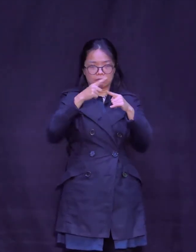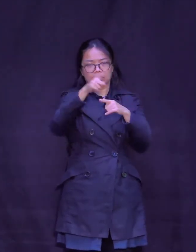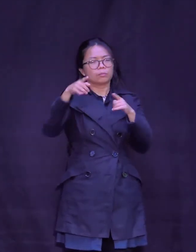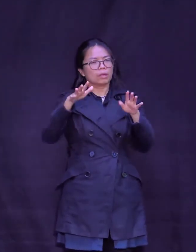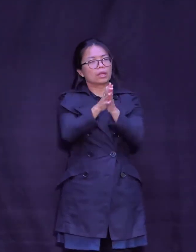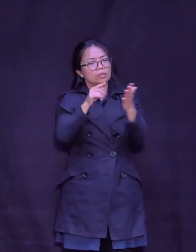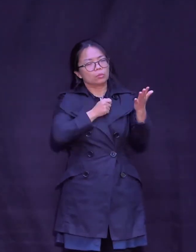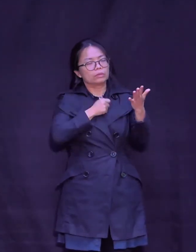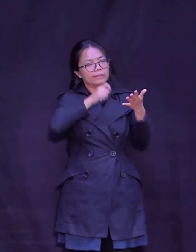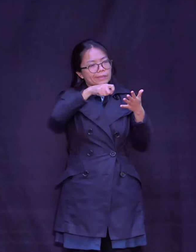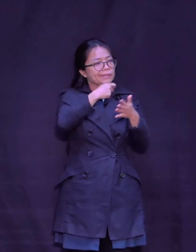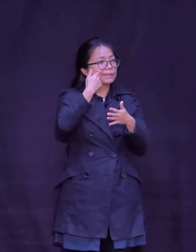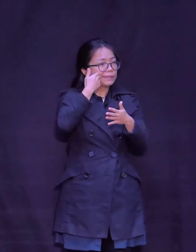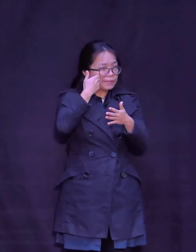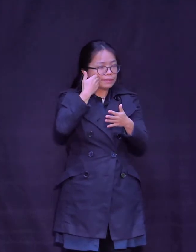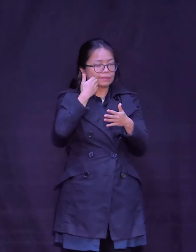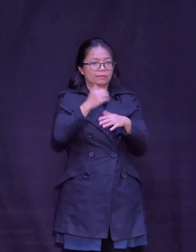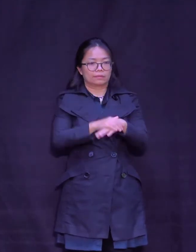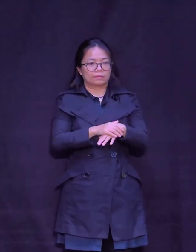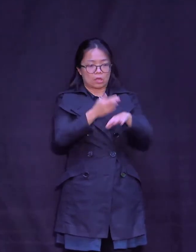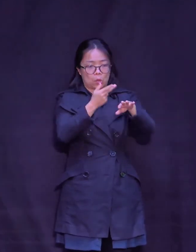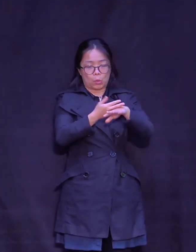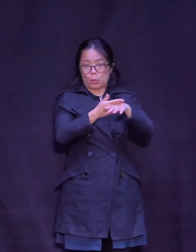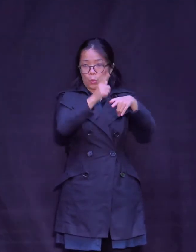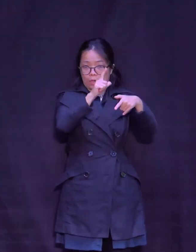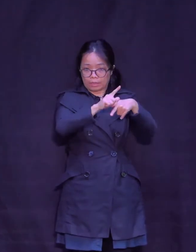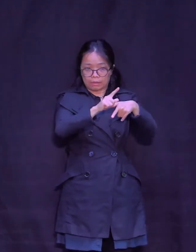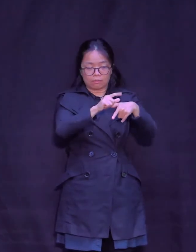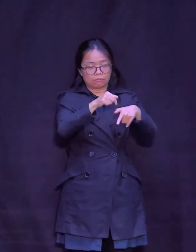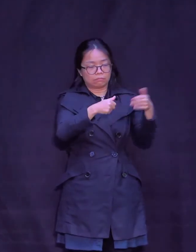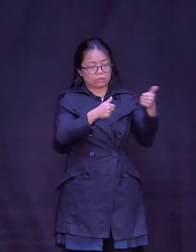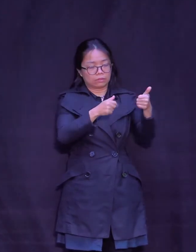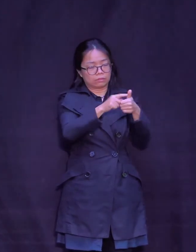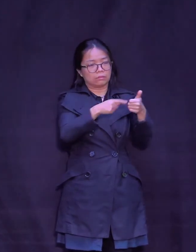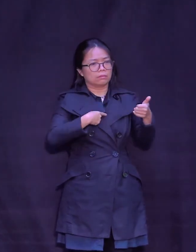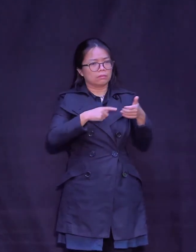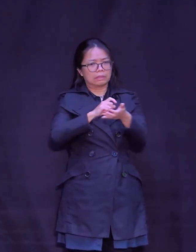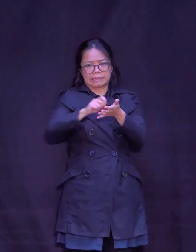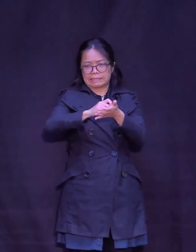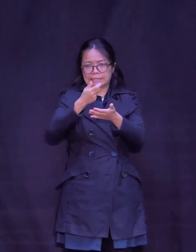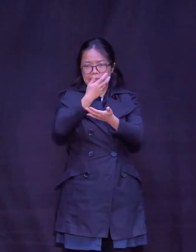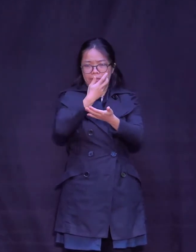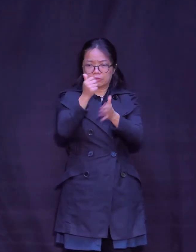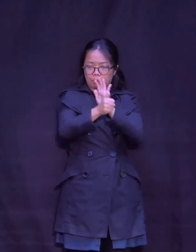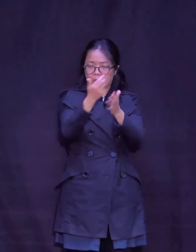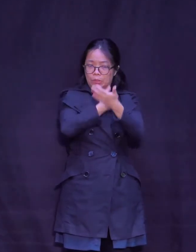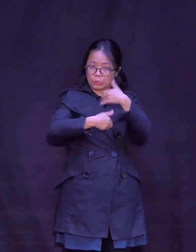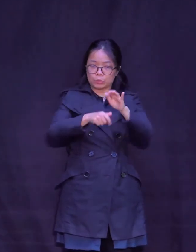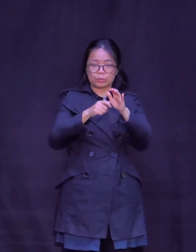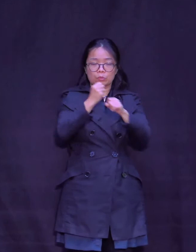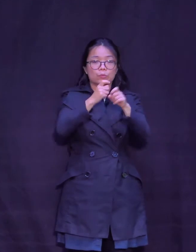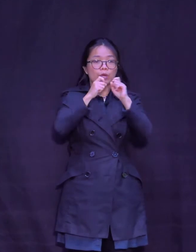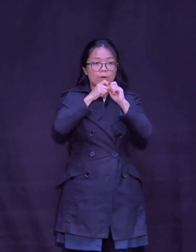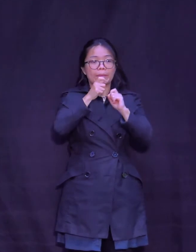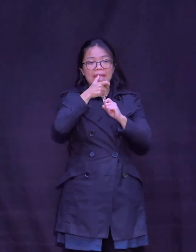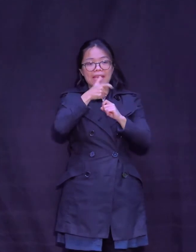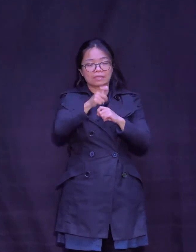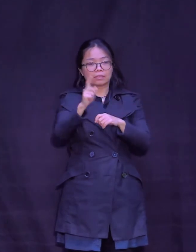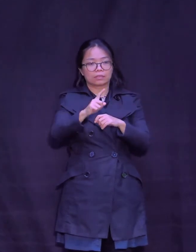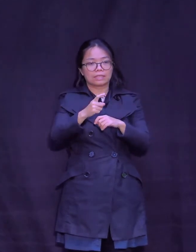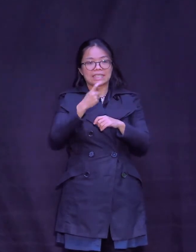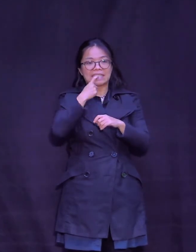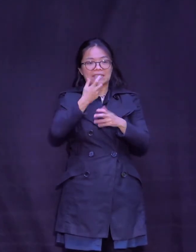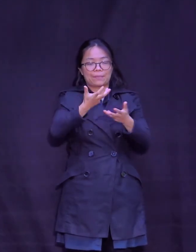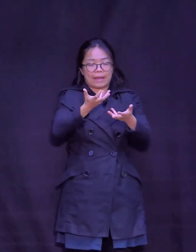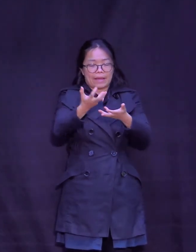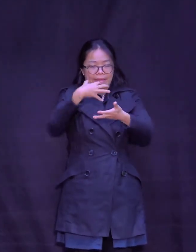的罗卡诗人。他的戏剧呢作品叫做《白纳德之屋》，但